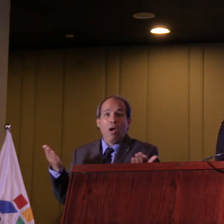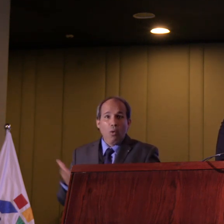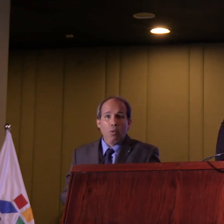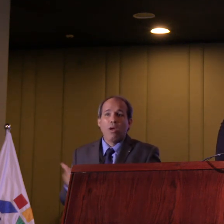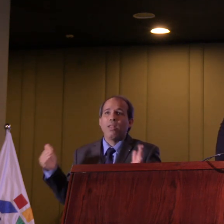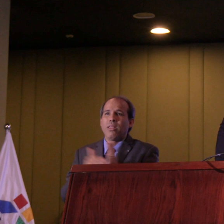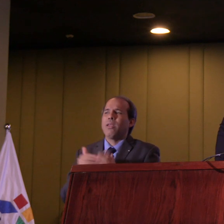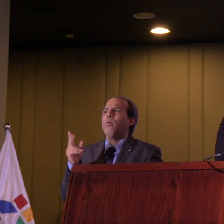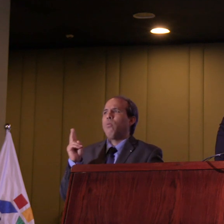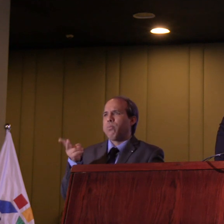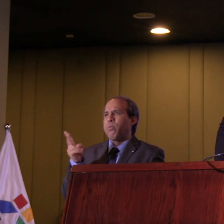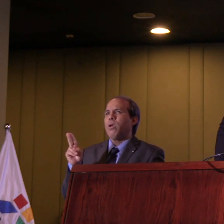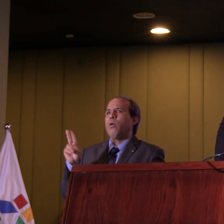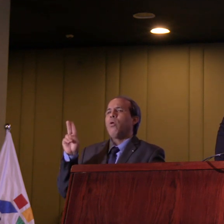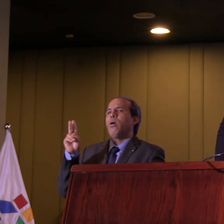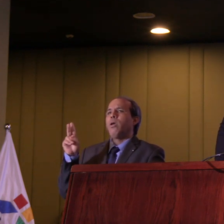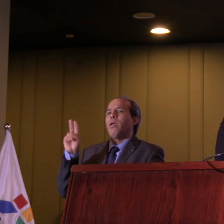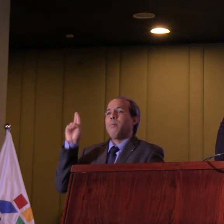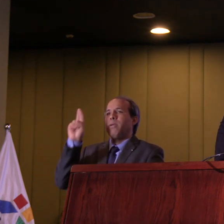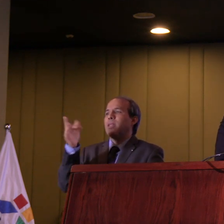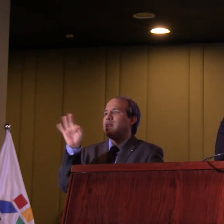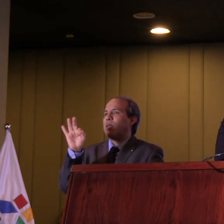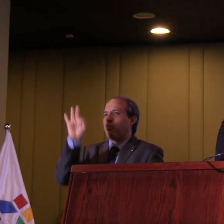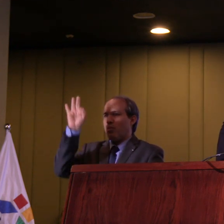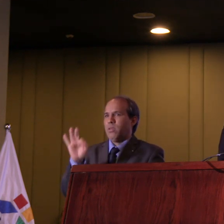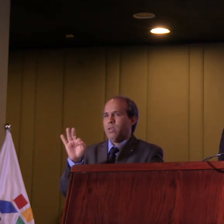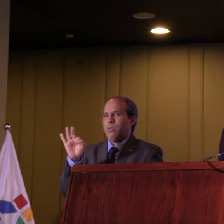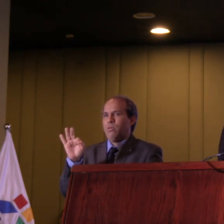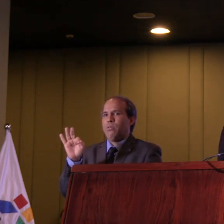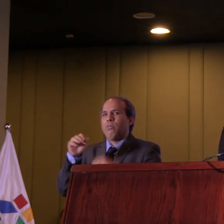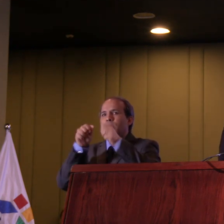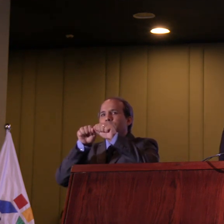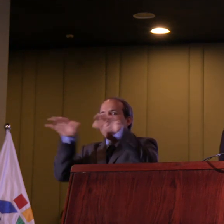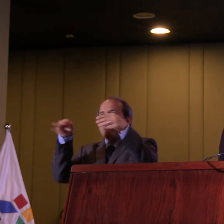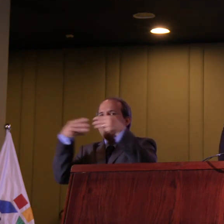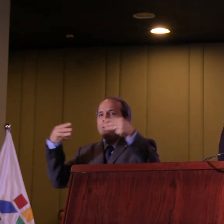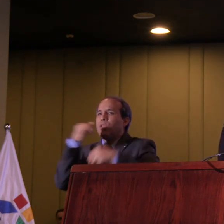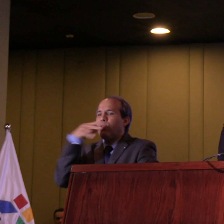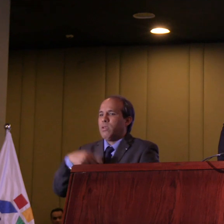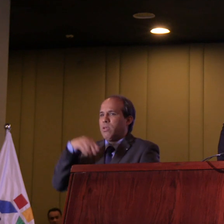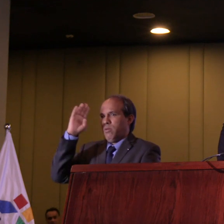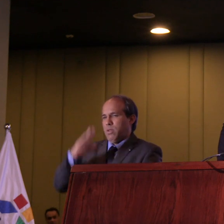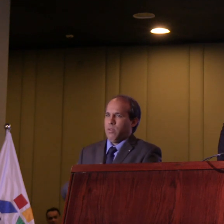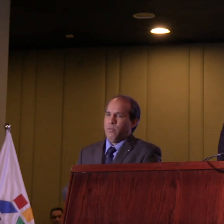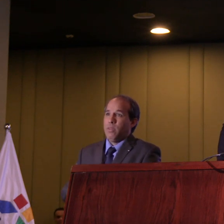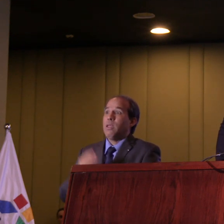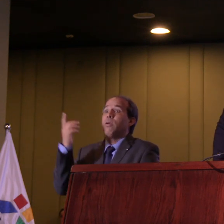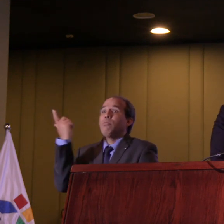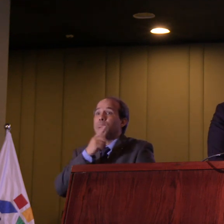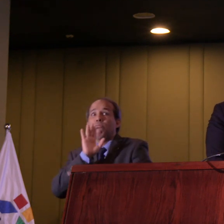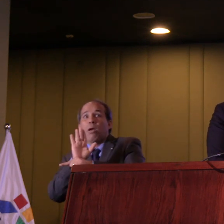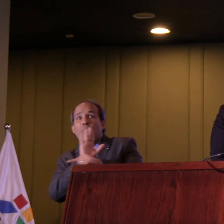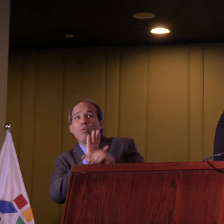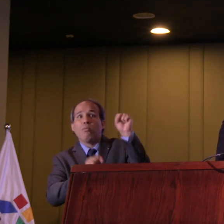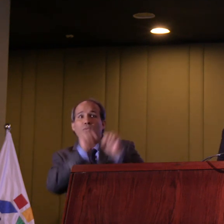de 10% de nossa matriz de consumo. Itaipu não apenas forneceu energia para as nossas indústrias, mas também foi um